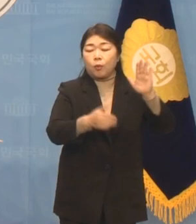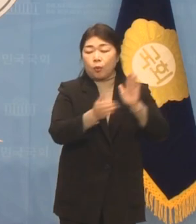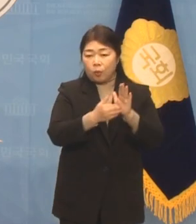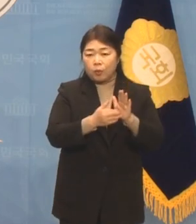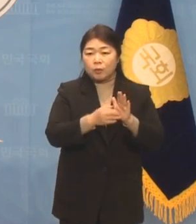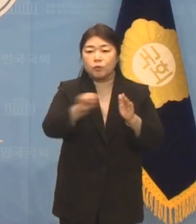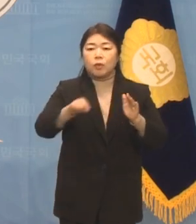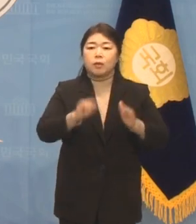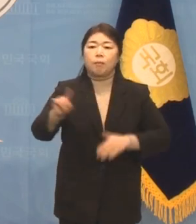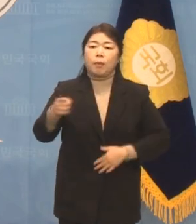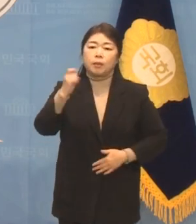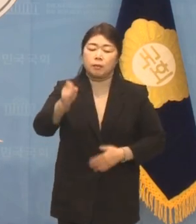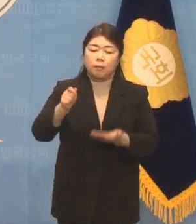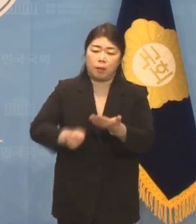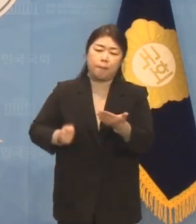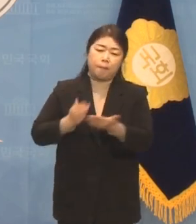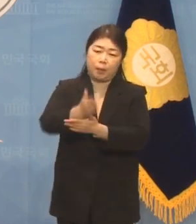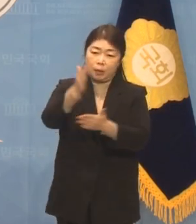110건을 통과시켰습니다.